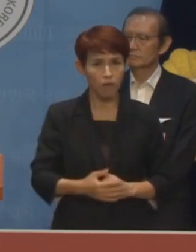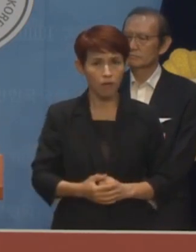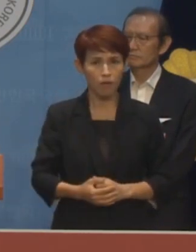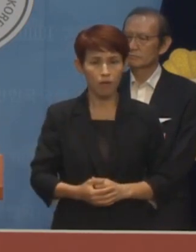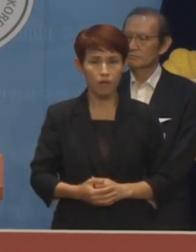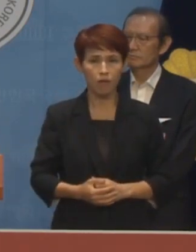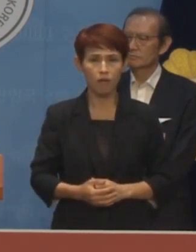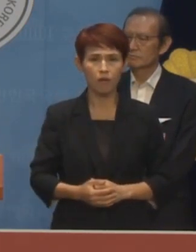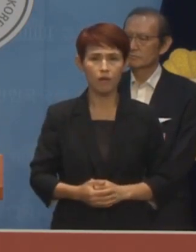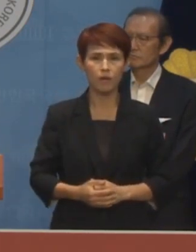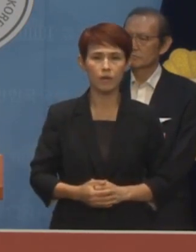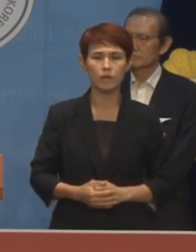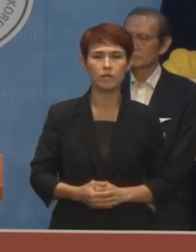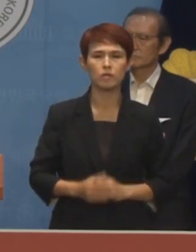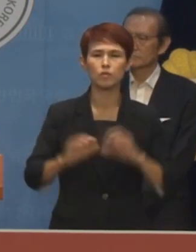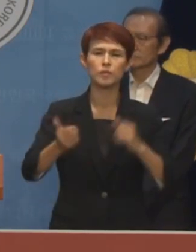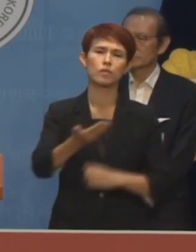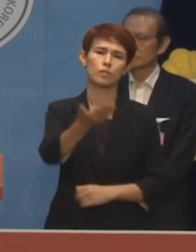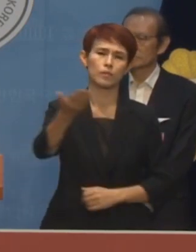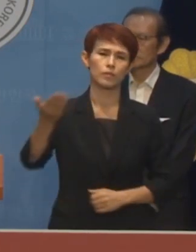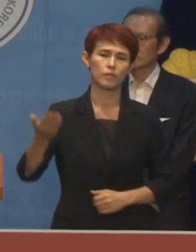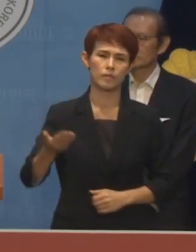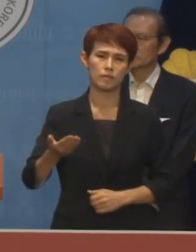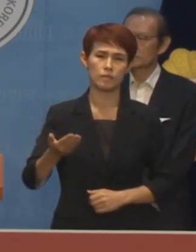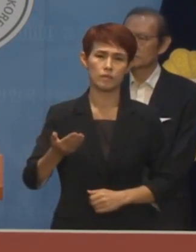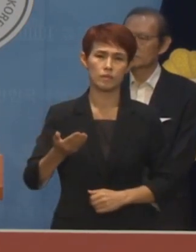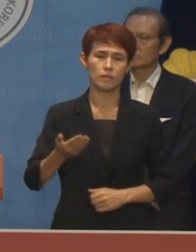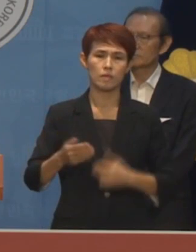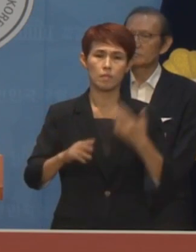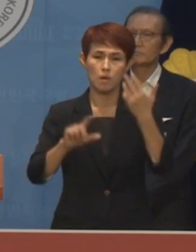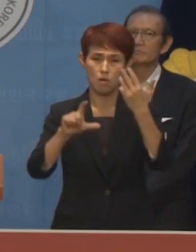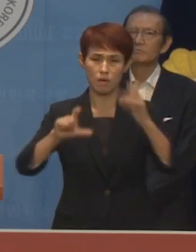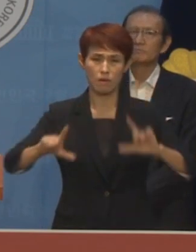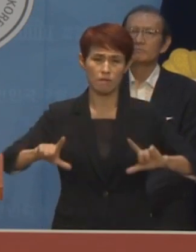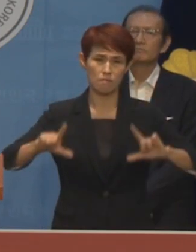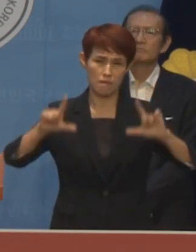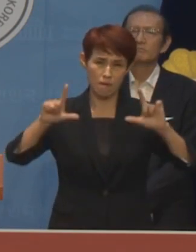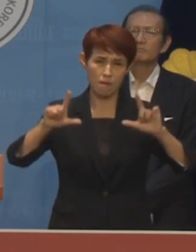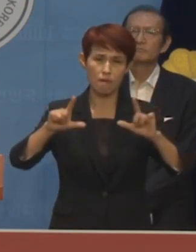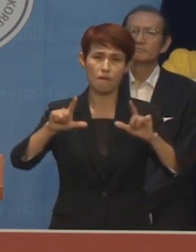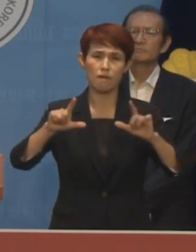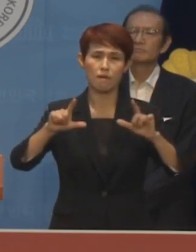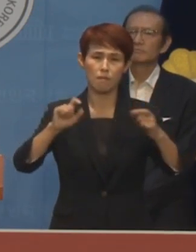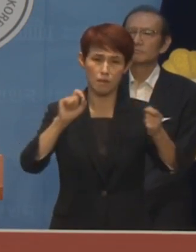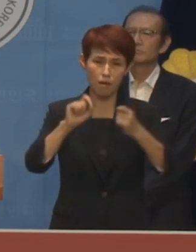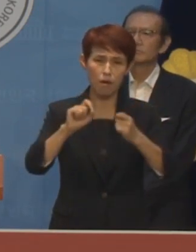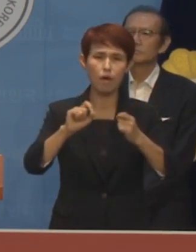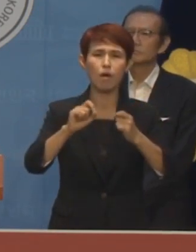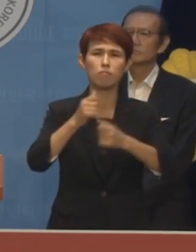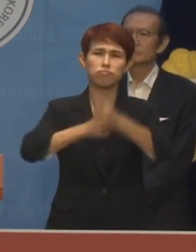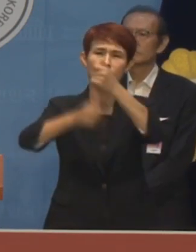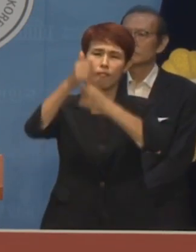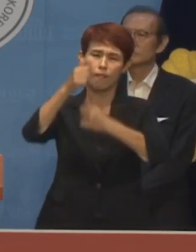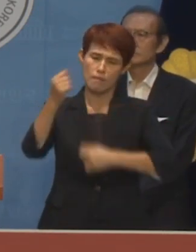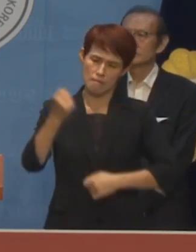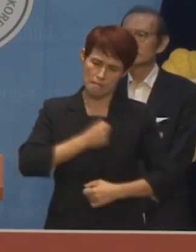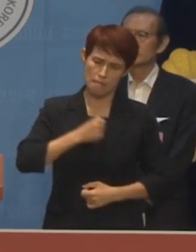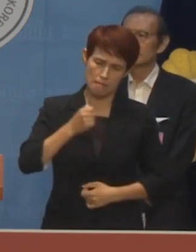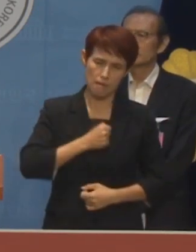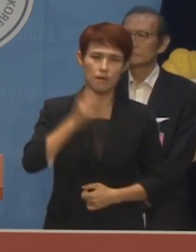민족이란 말입니까? 국민 여러분, 광복절 선열들이 통탄할 일입니다. 이제 국민 여러분의